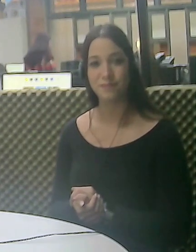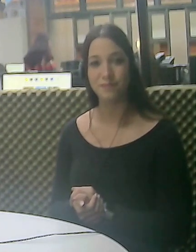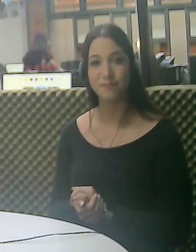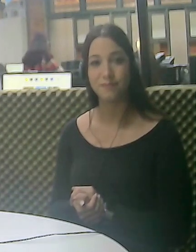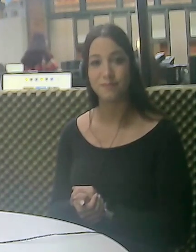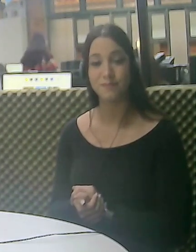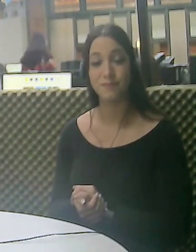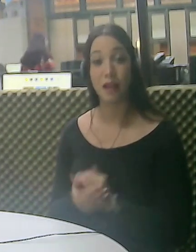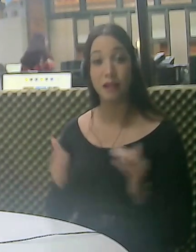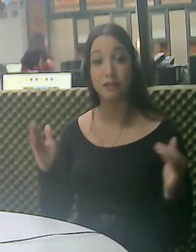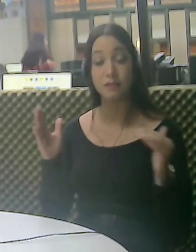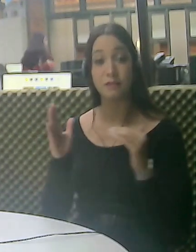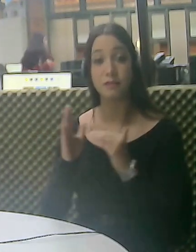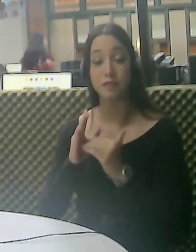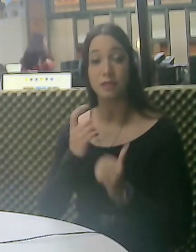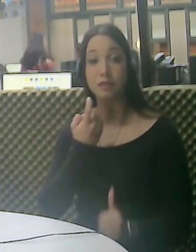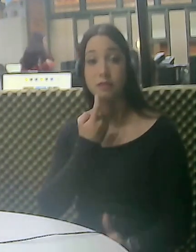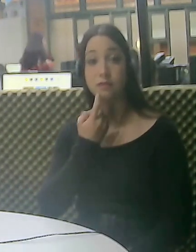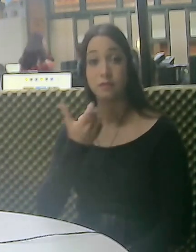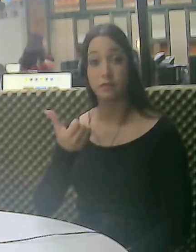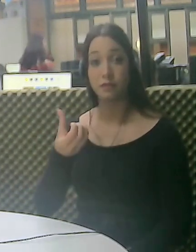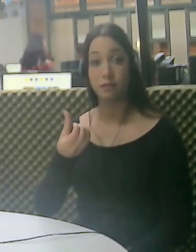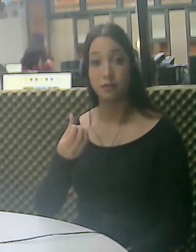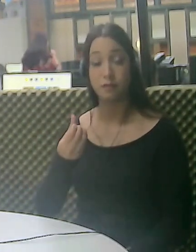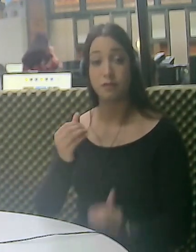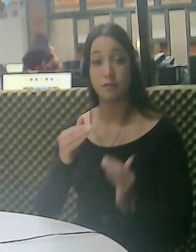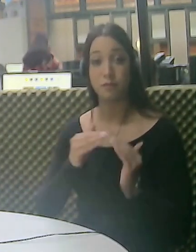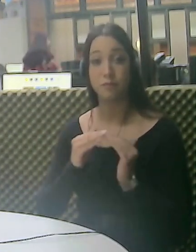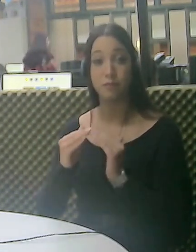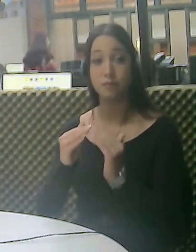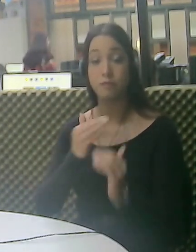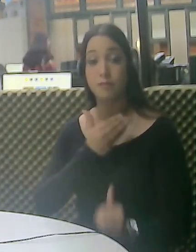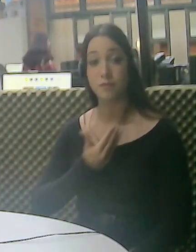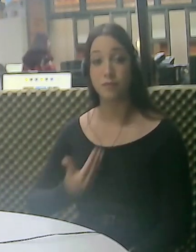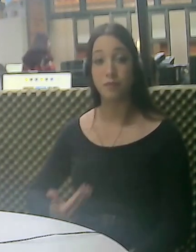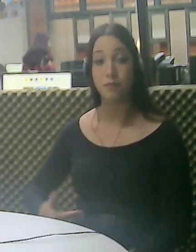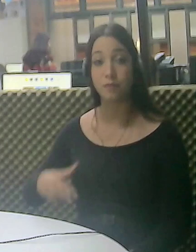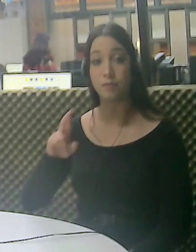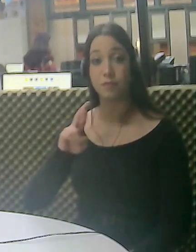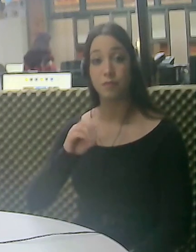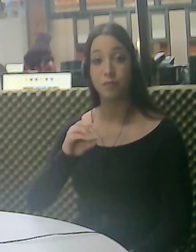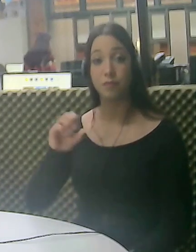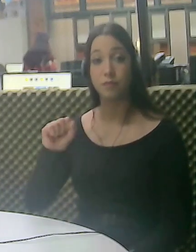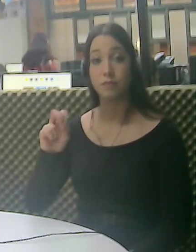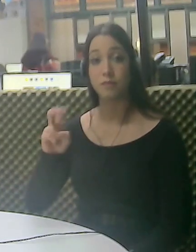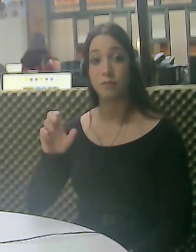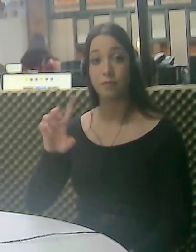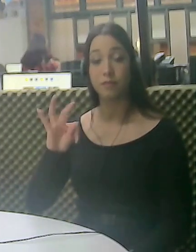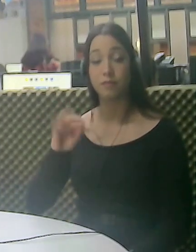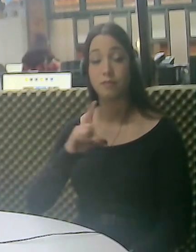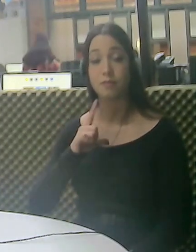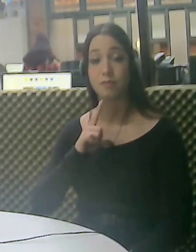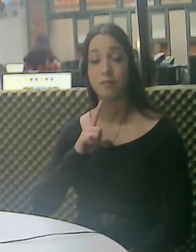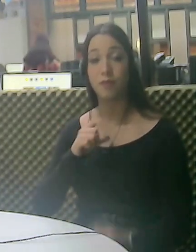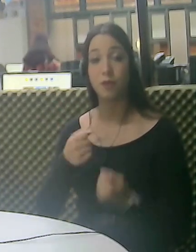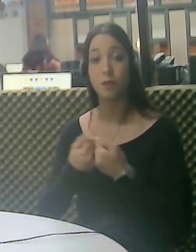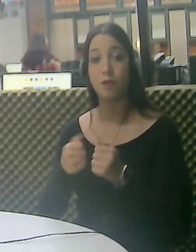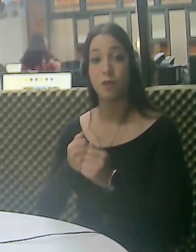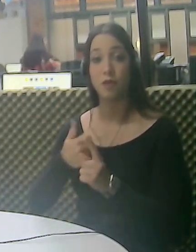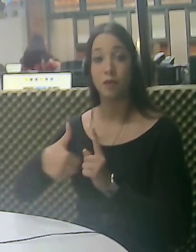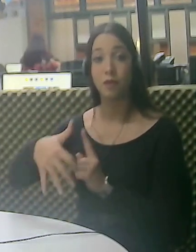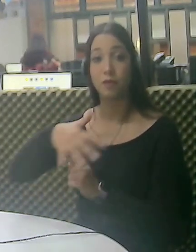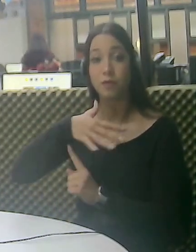Até a próxima sexta-feira, dia 16, os moradores do bairro Presidente Roosevelt têm à disposição os atendimentos oferecidos pelo Busão